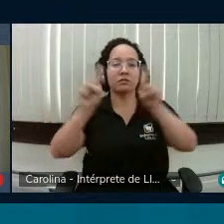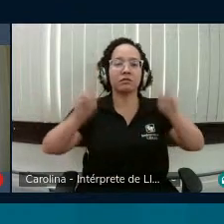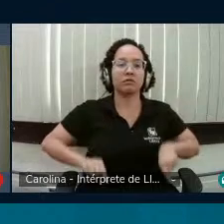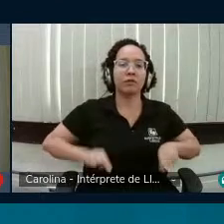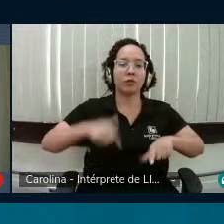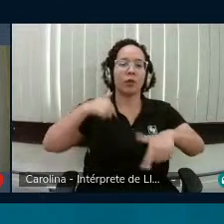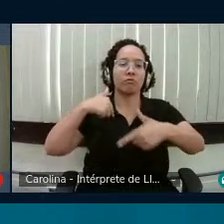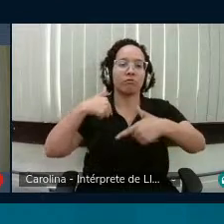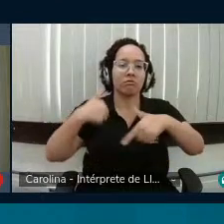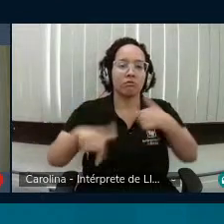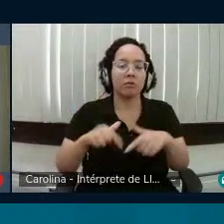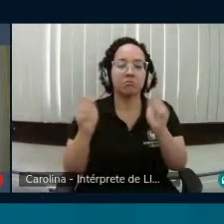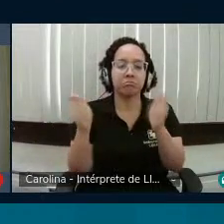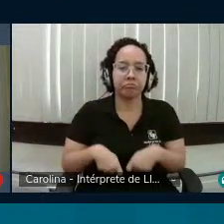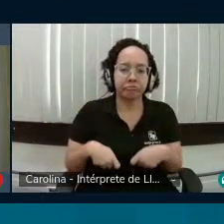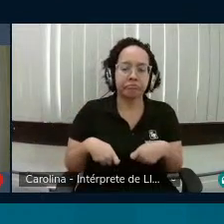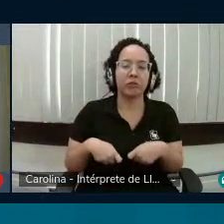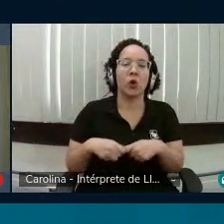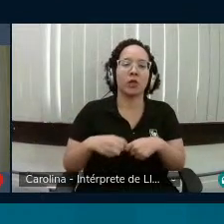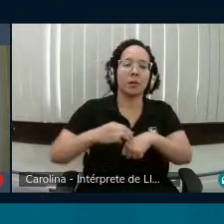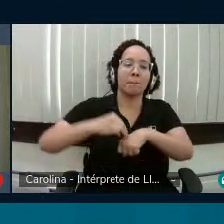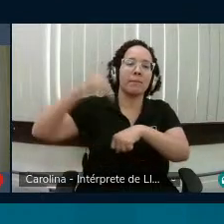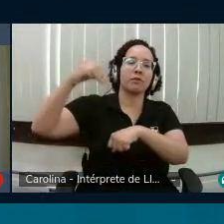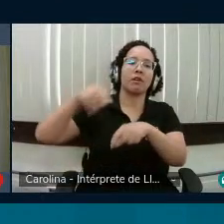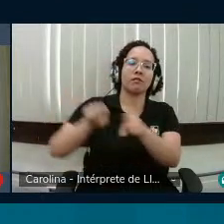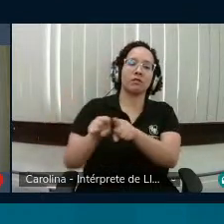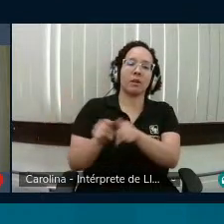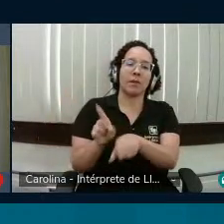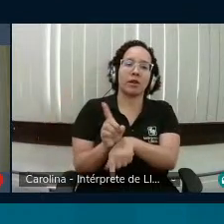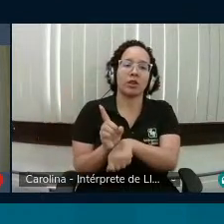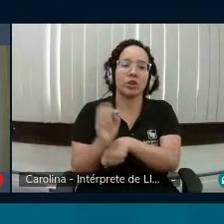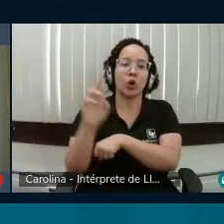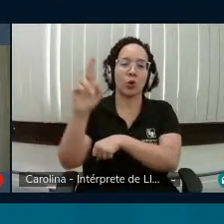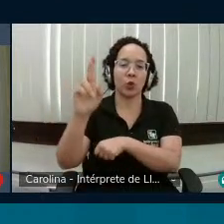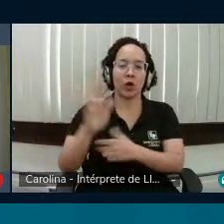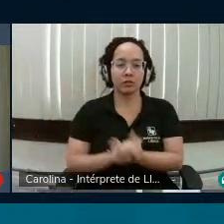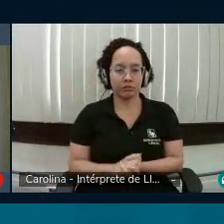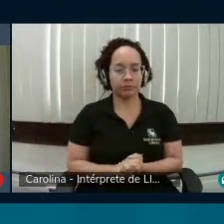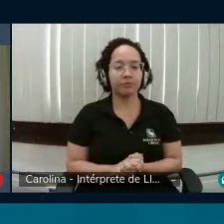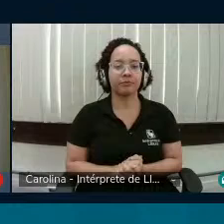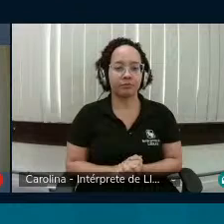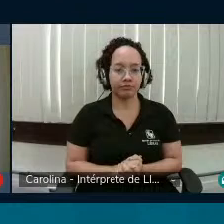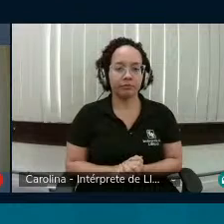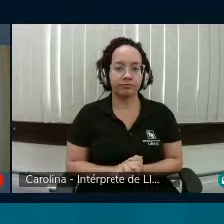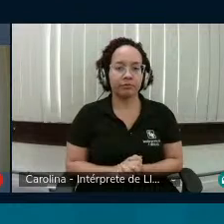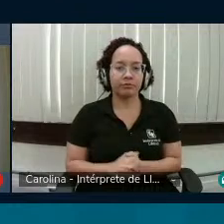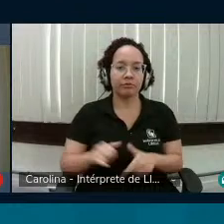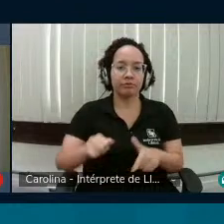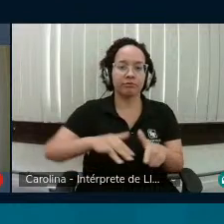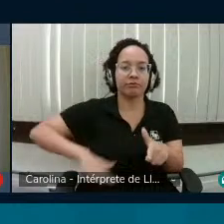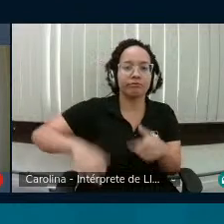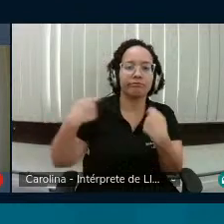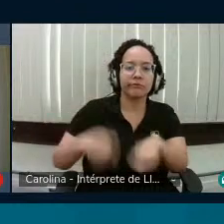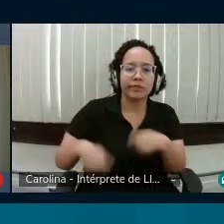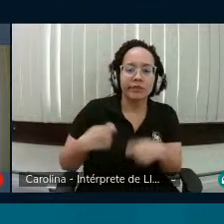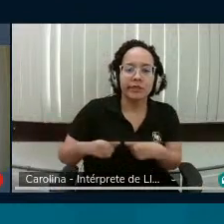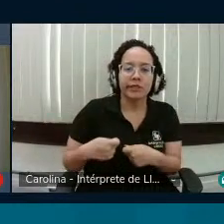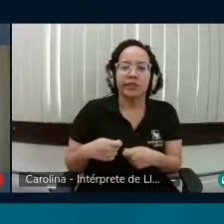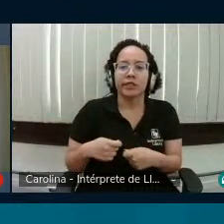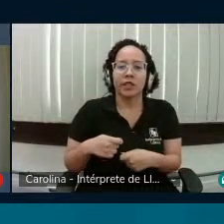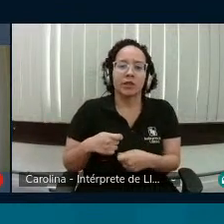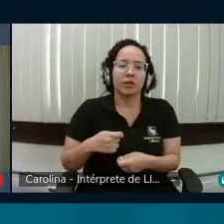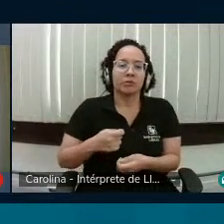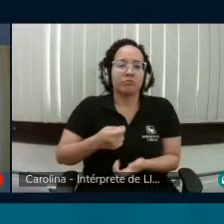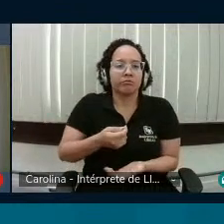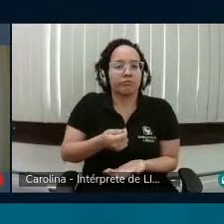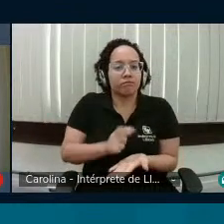né, tendo a oportunidade de fazer mestrado, doutorado. A nossa rede federal ainda precisa de muito investimento para que a